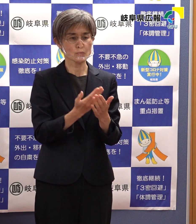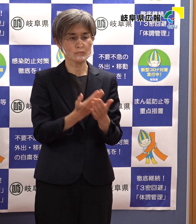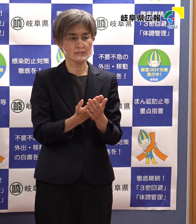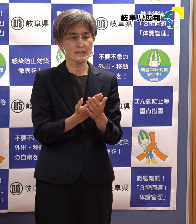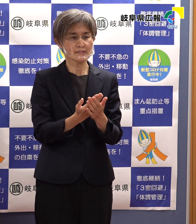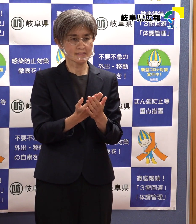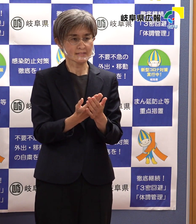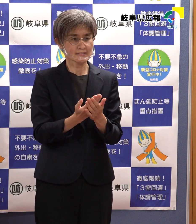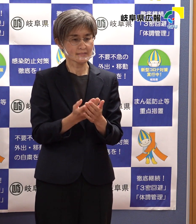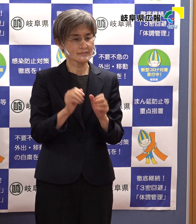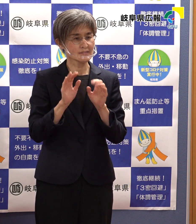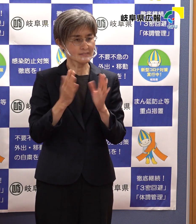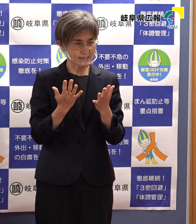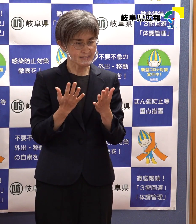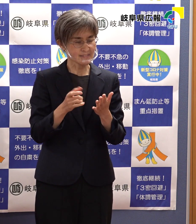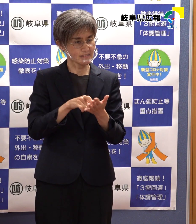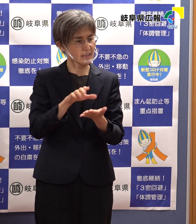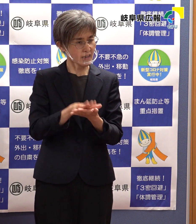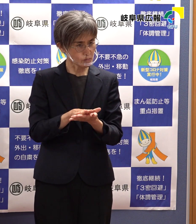あるいは、